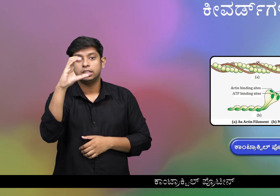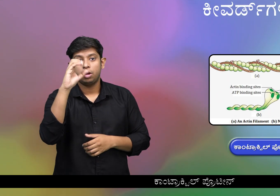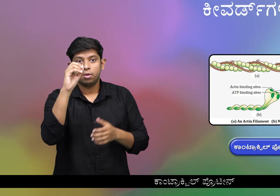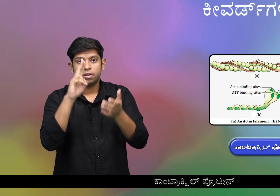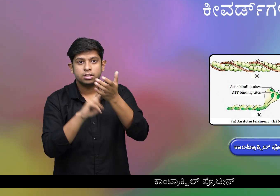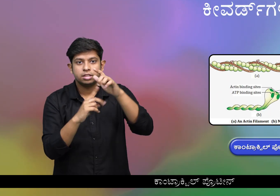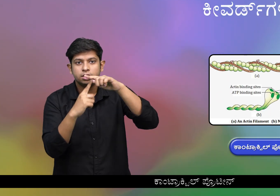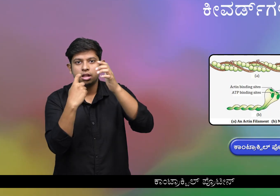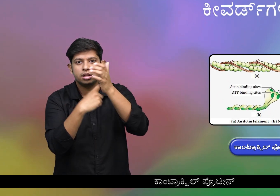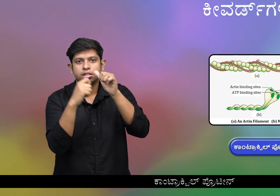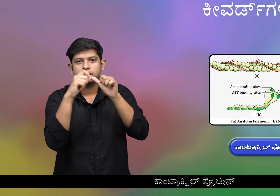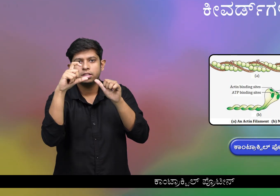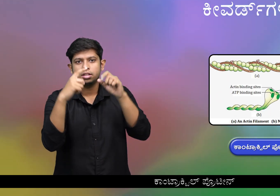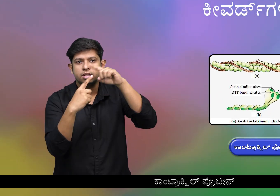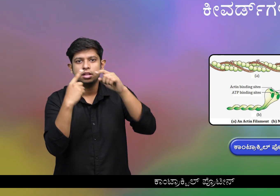ಕಾಂಟ್ರಾಕ್ಟಿಲ್ ಪ್ರೋಟೀನ್,